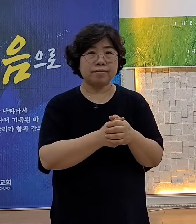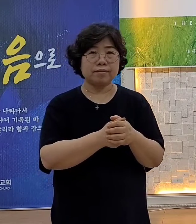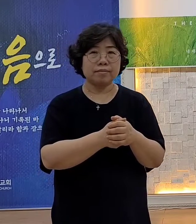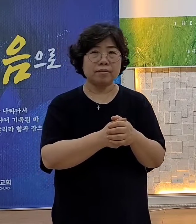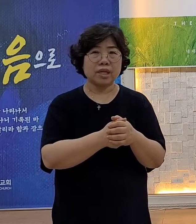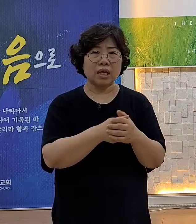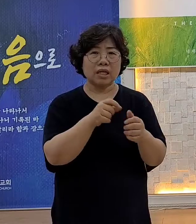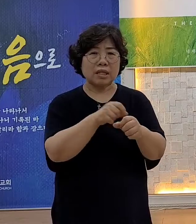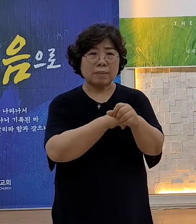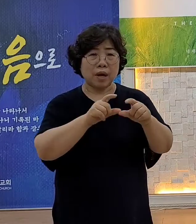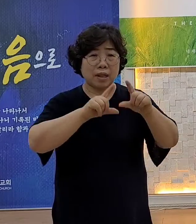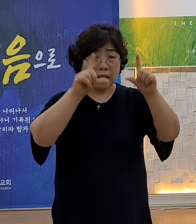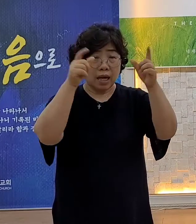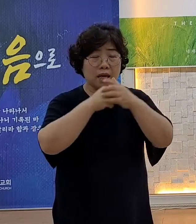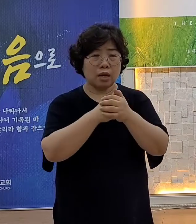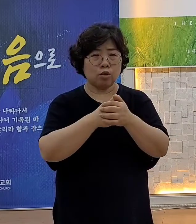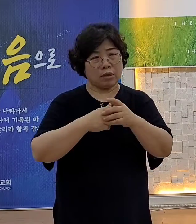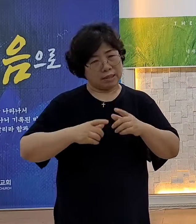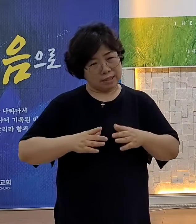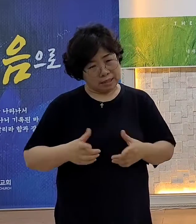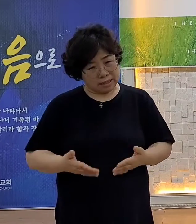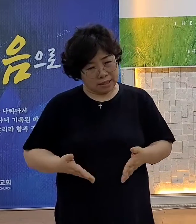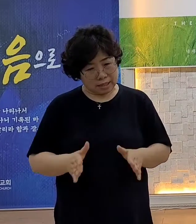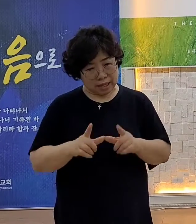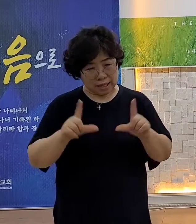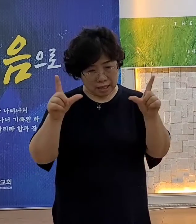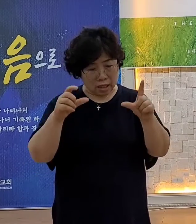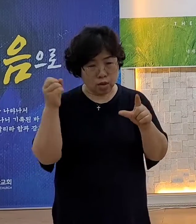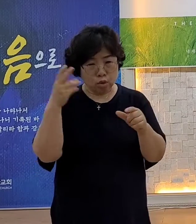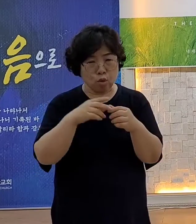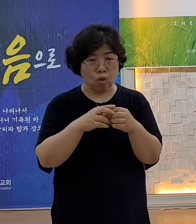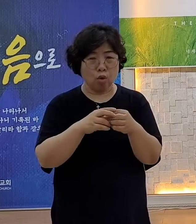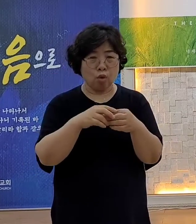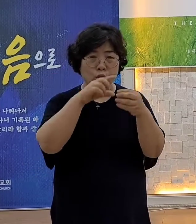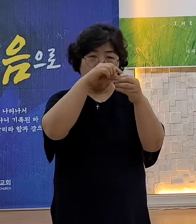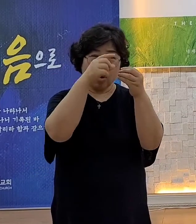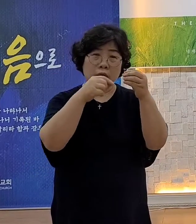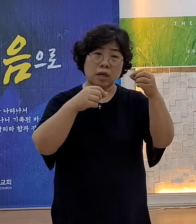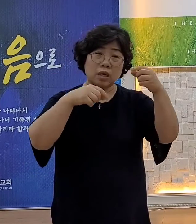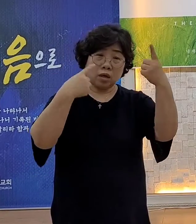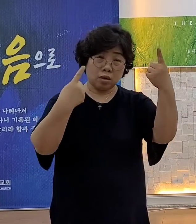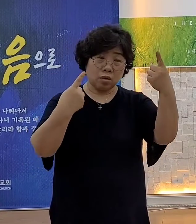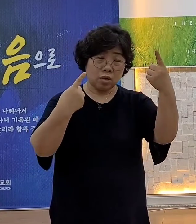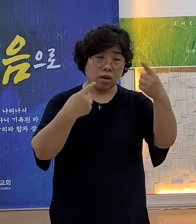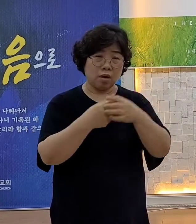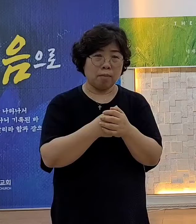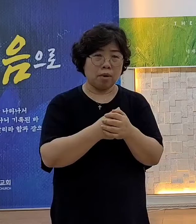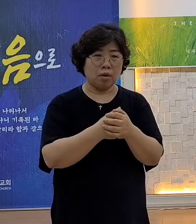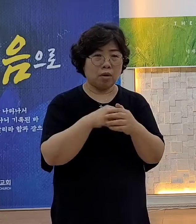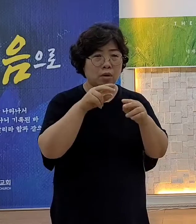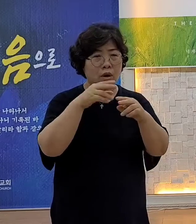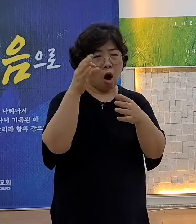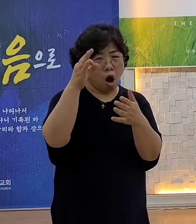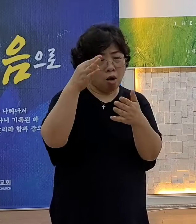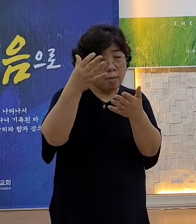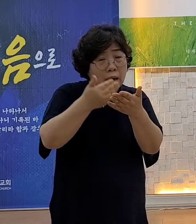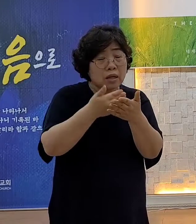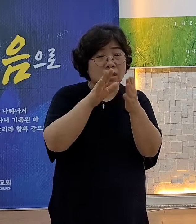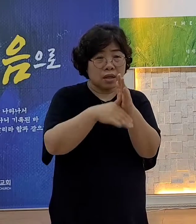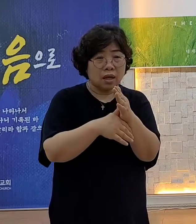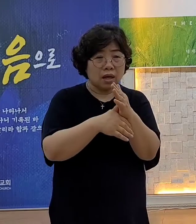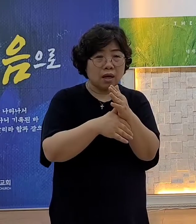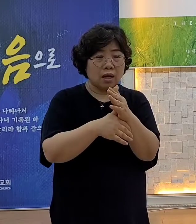돈을 많이 받았고 이럴 때 있죠. 그럴 때는 자기 이름으로 하나님 앞에 감사헌금을 하도록. 근데 액수는 제가 전혀 터치하지